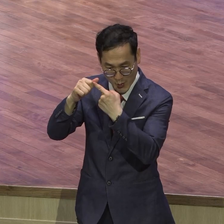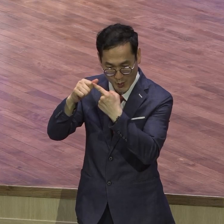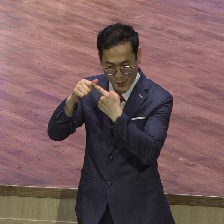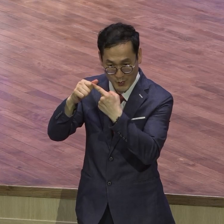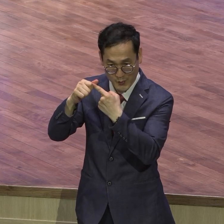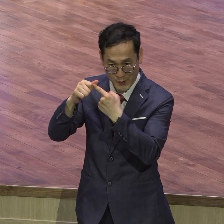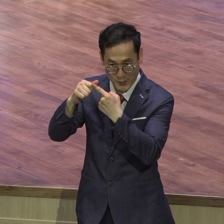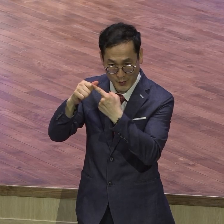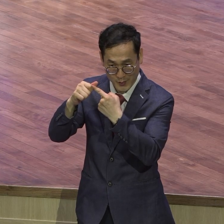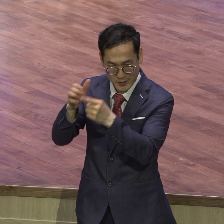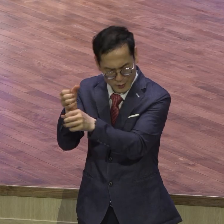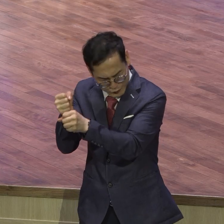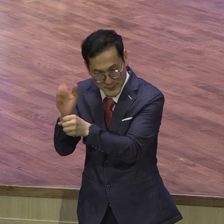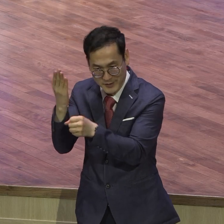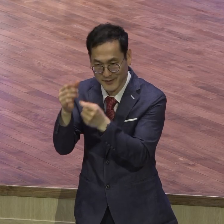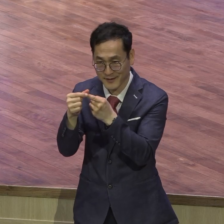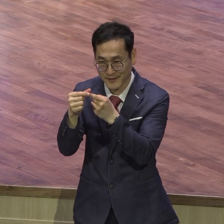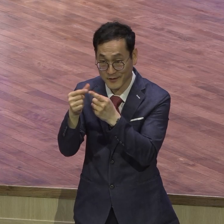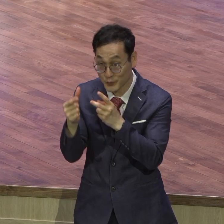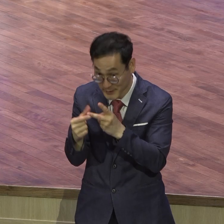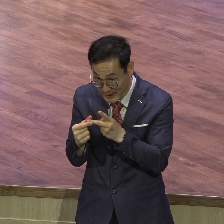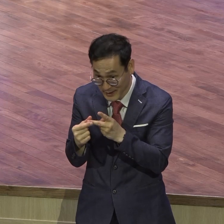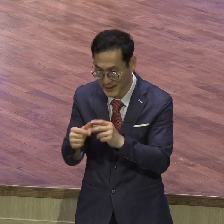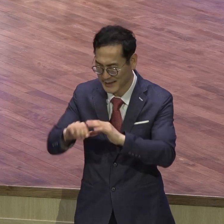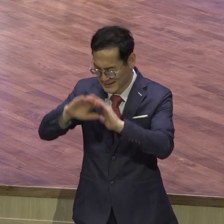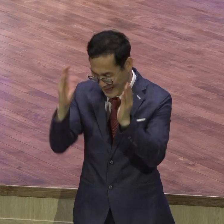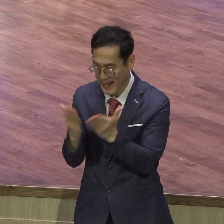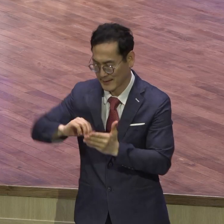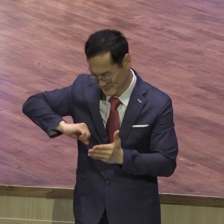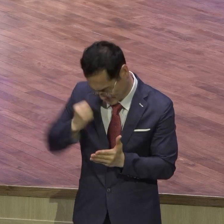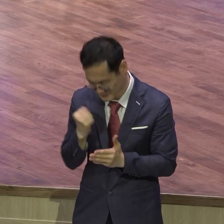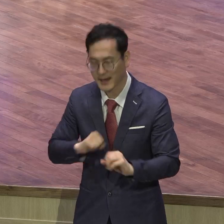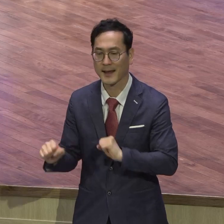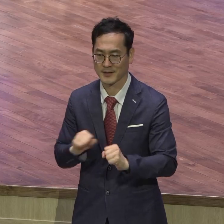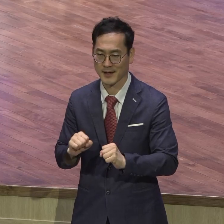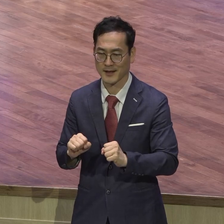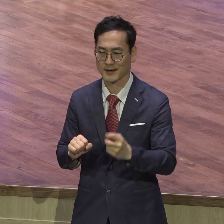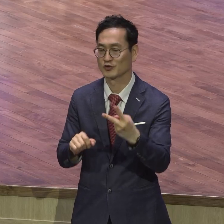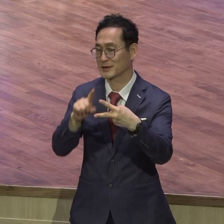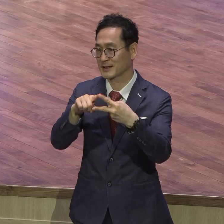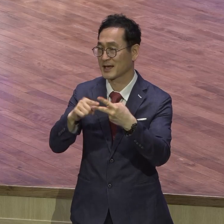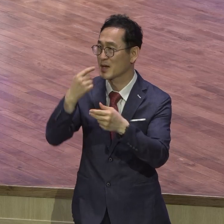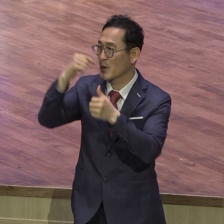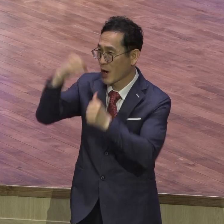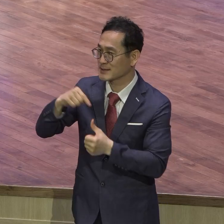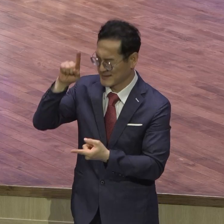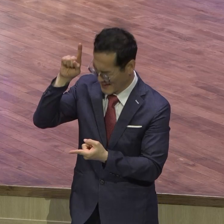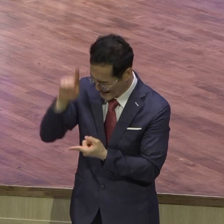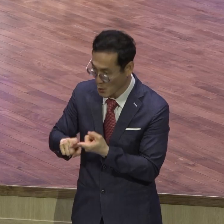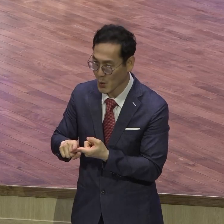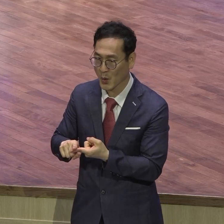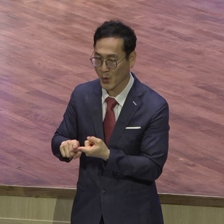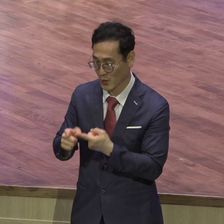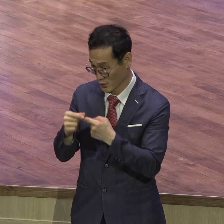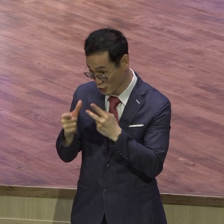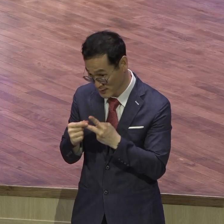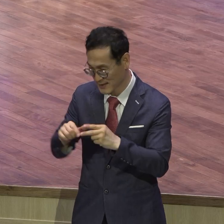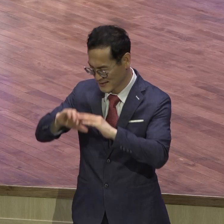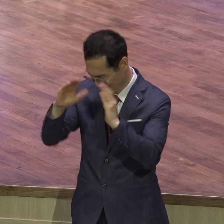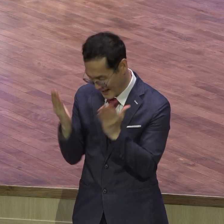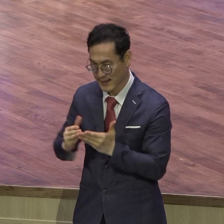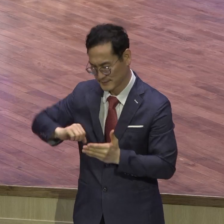그거와 또 다 행하였더라 이 두 가지 명령하신 대로 다 행하였더라